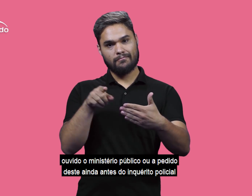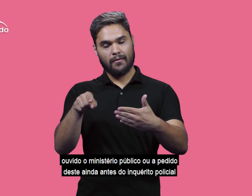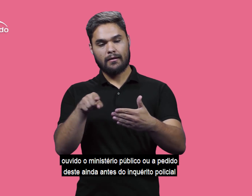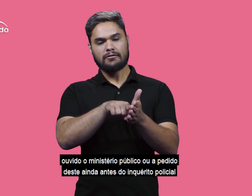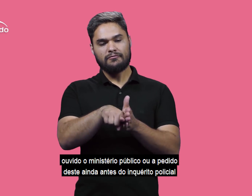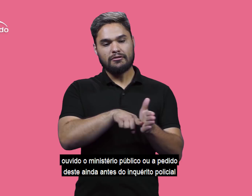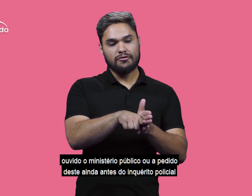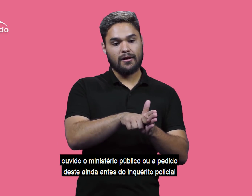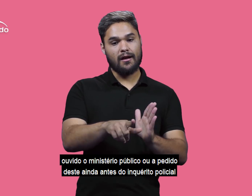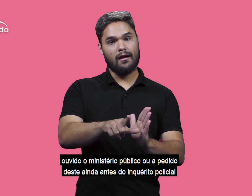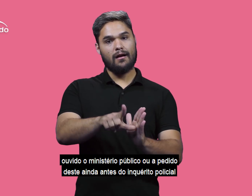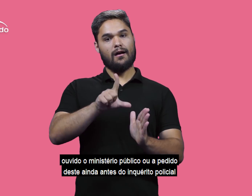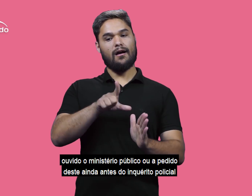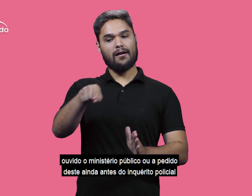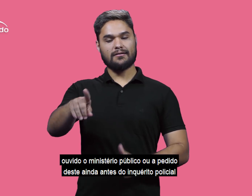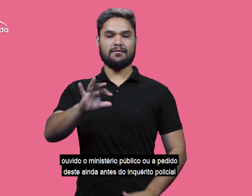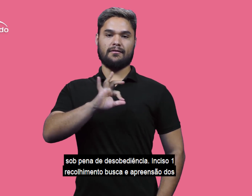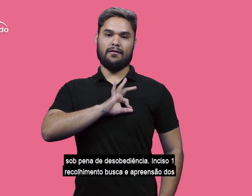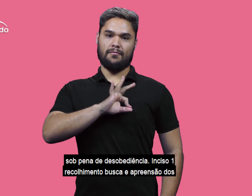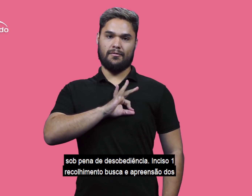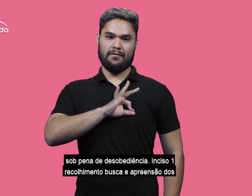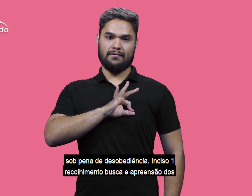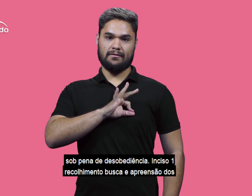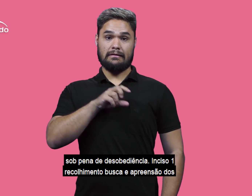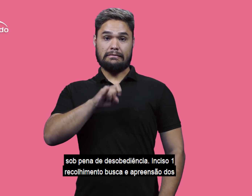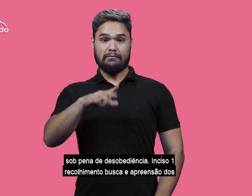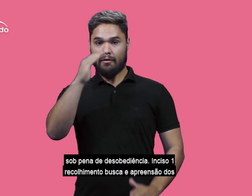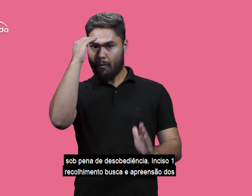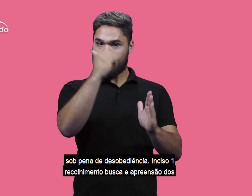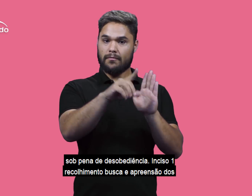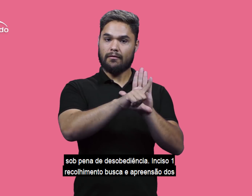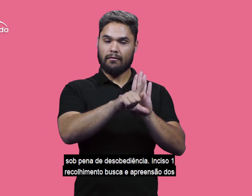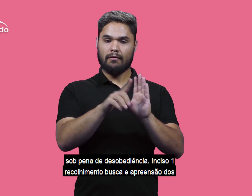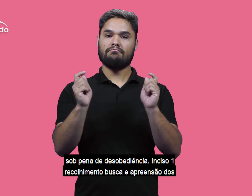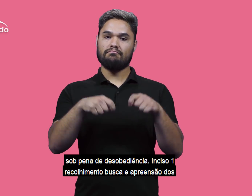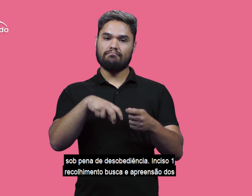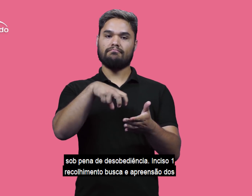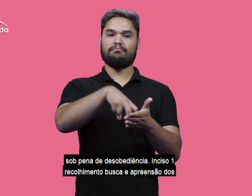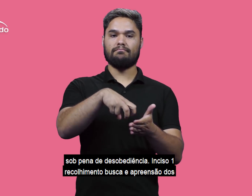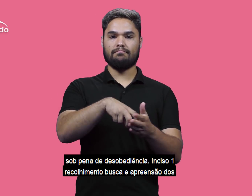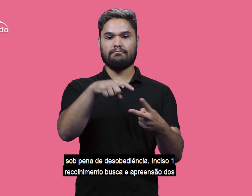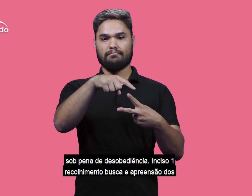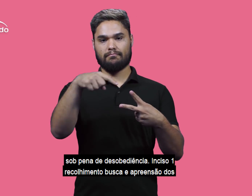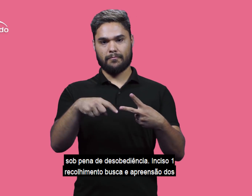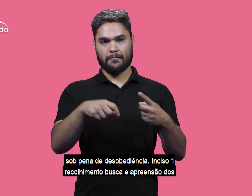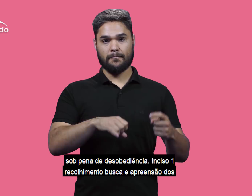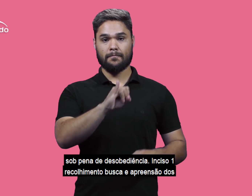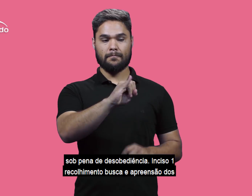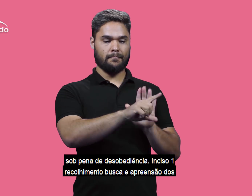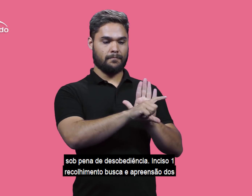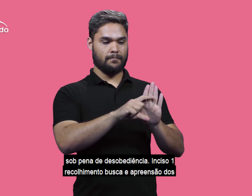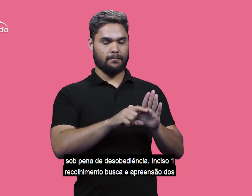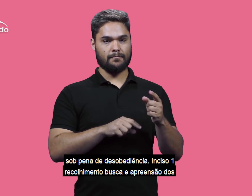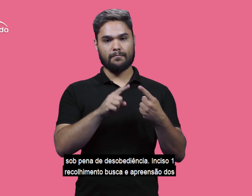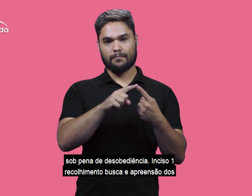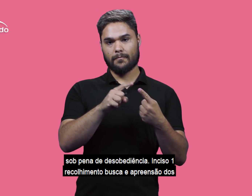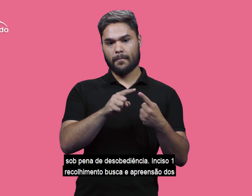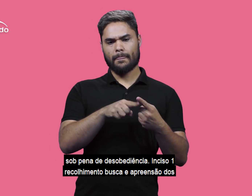ainda antes do inquérito policial sob pena de desobediência em 611 recolhimento busca e